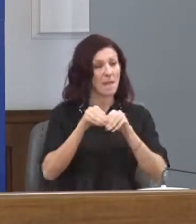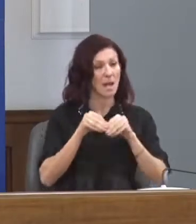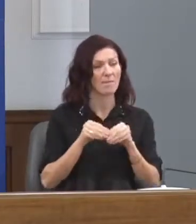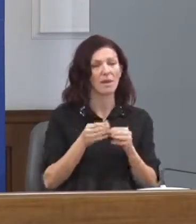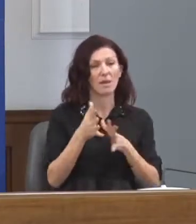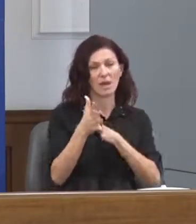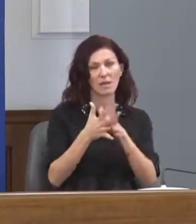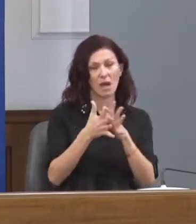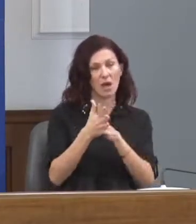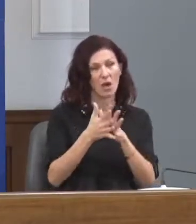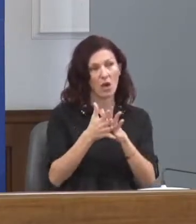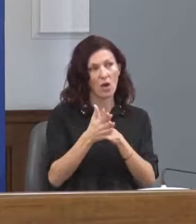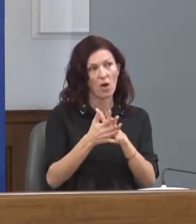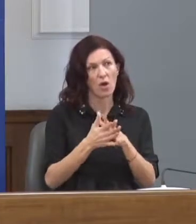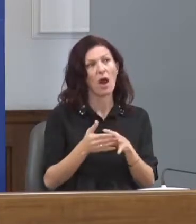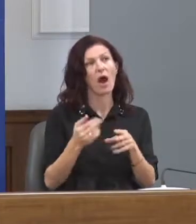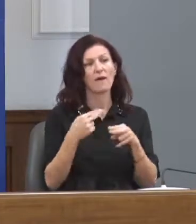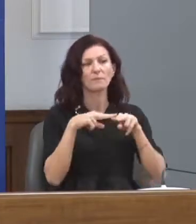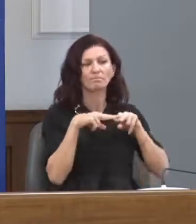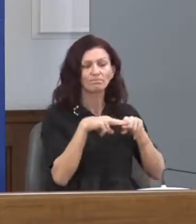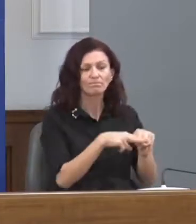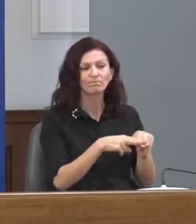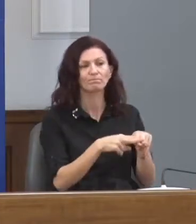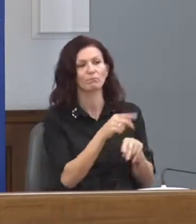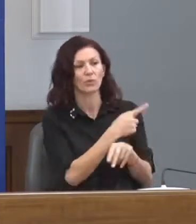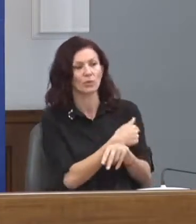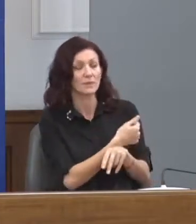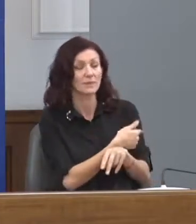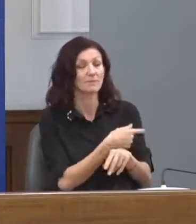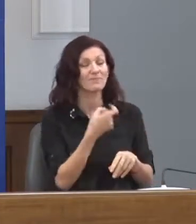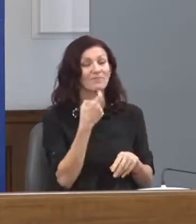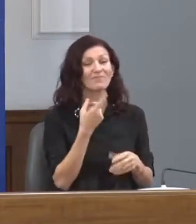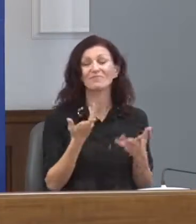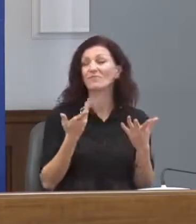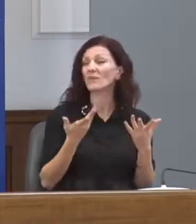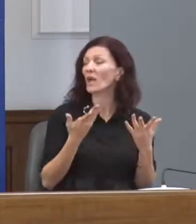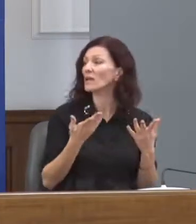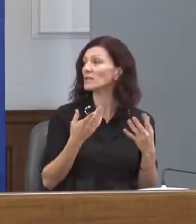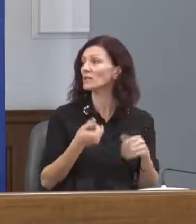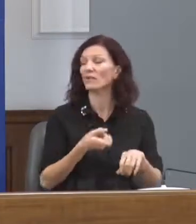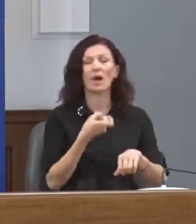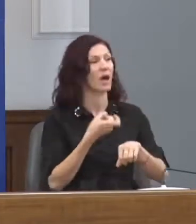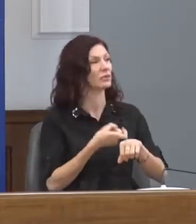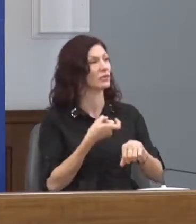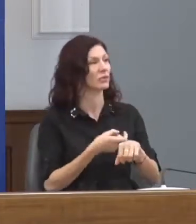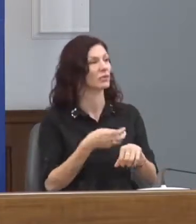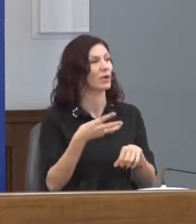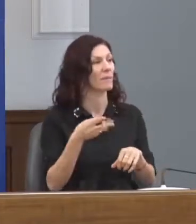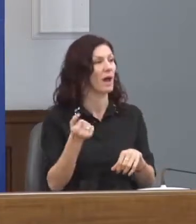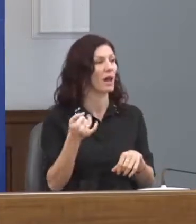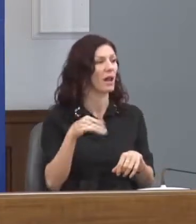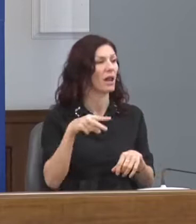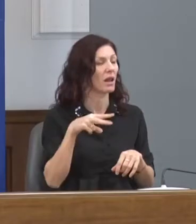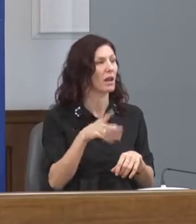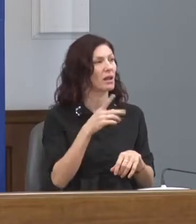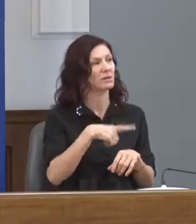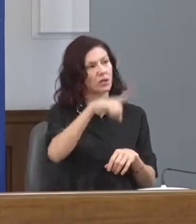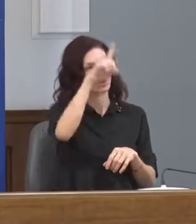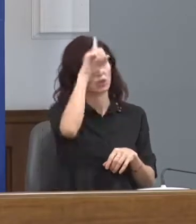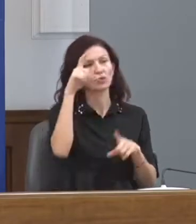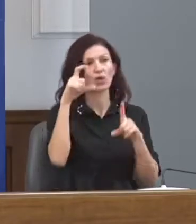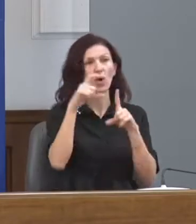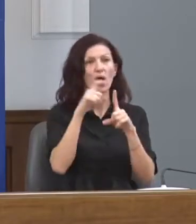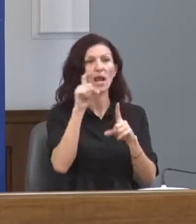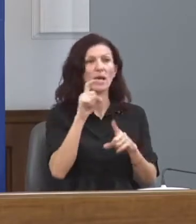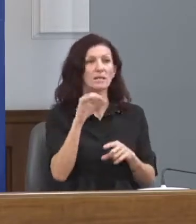в лечебни заведения. За това е доктор Маева е тук. Столичното РЗИ, както и